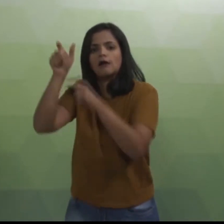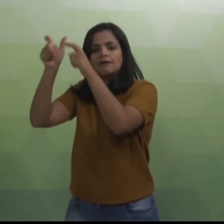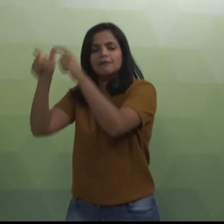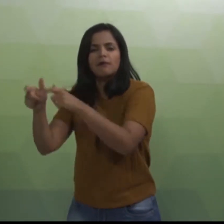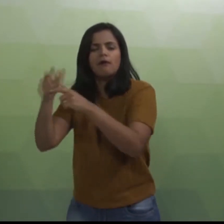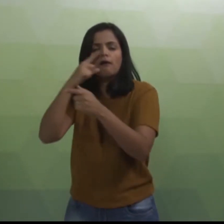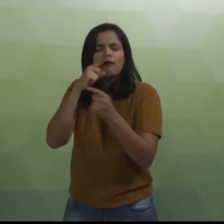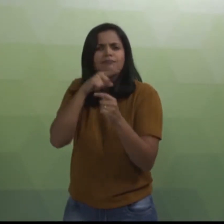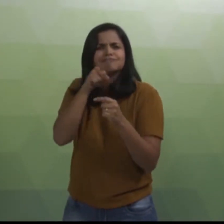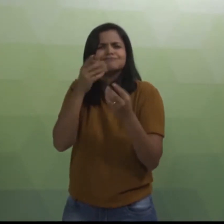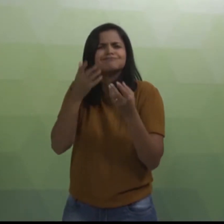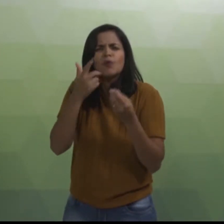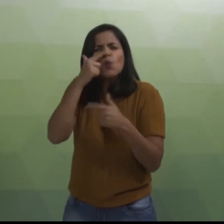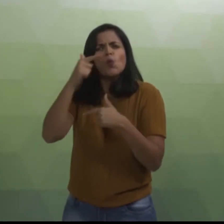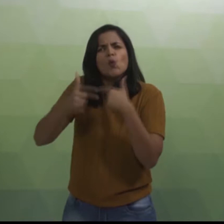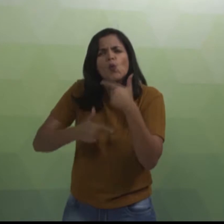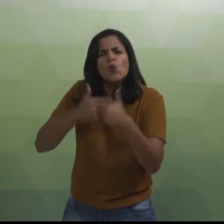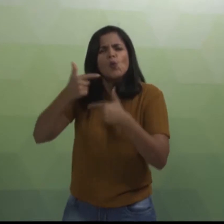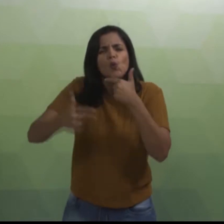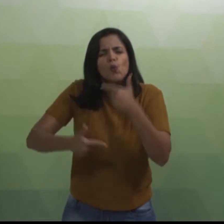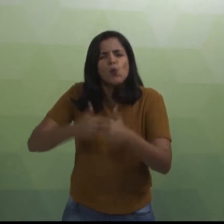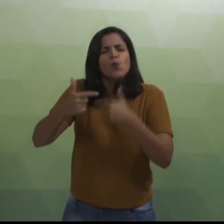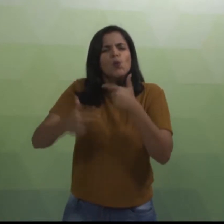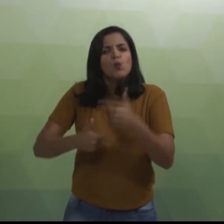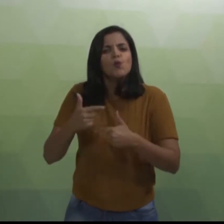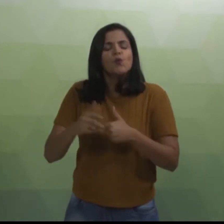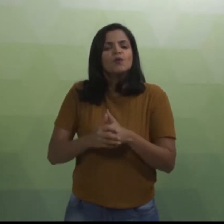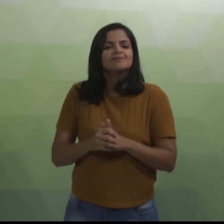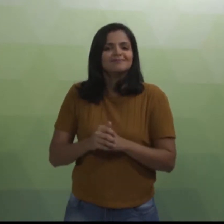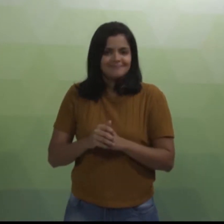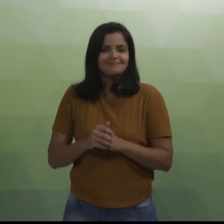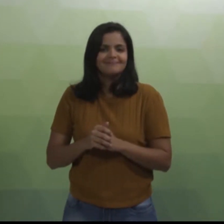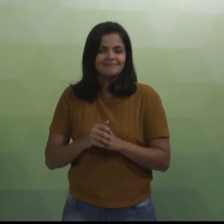Então, essa marcação espacial ela deve ser utilizada